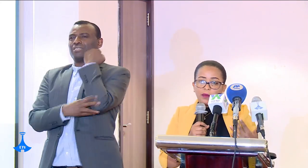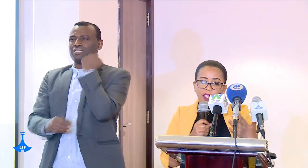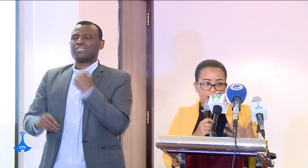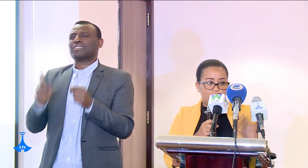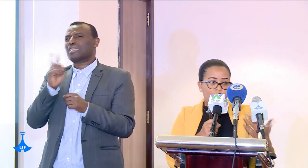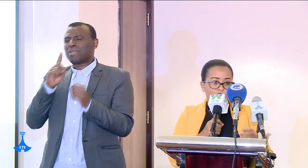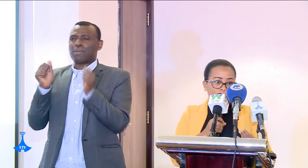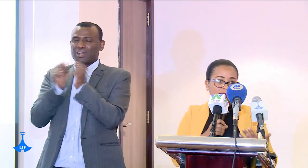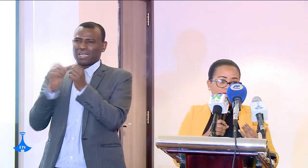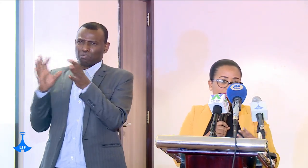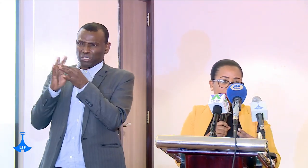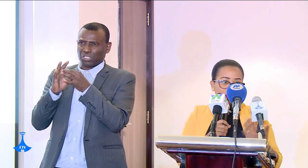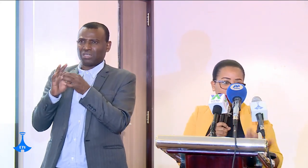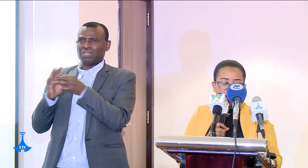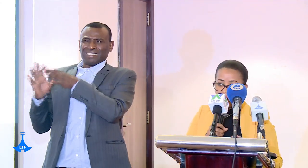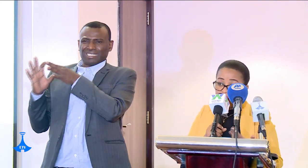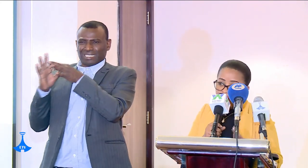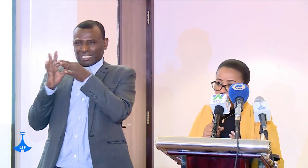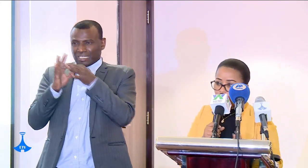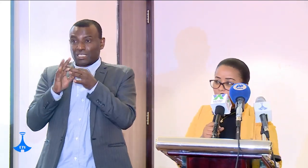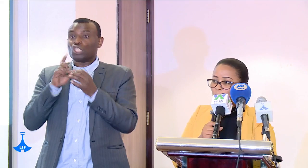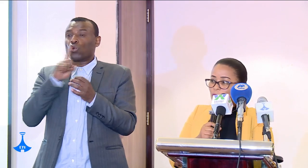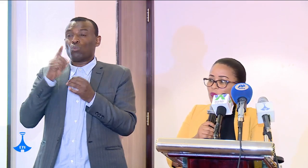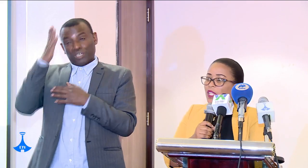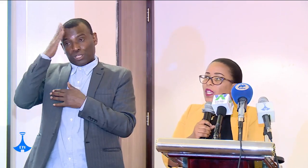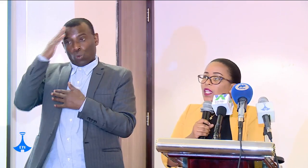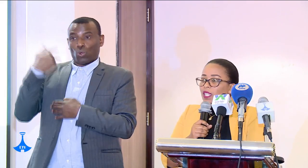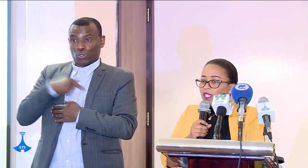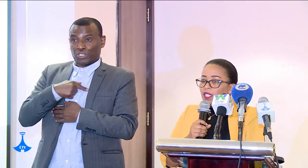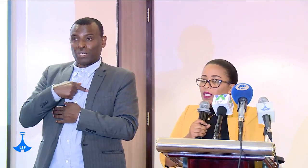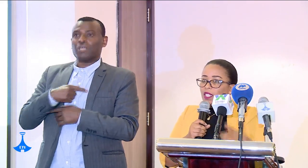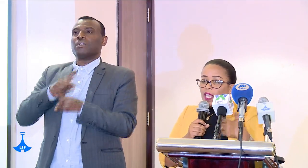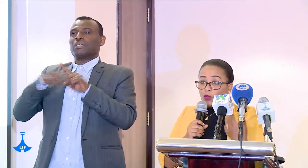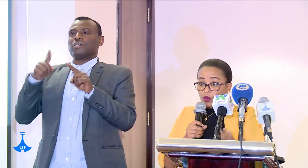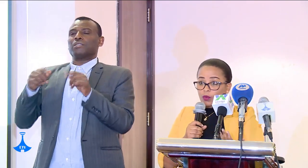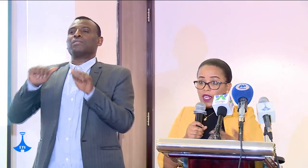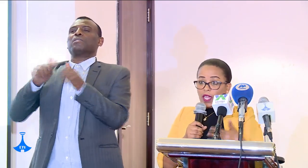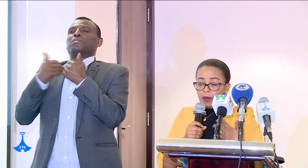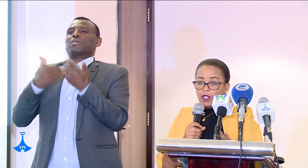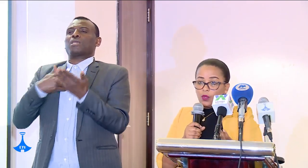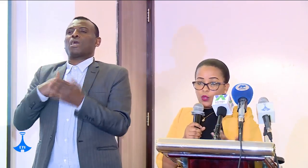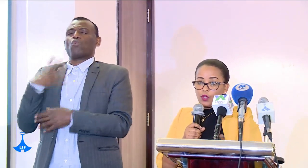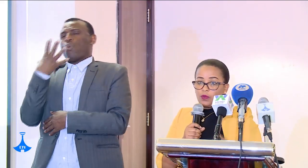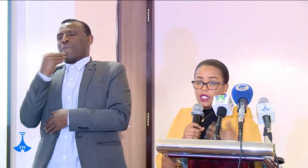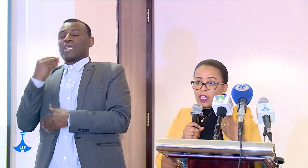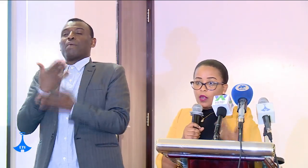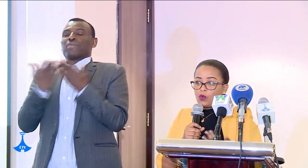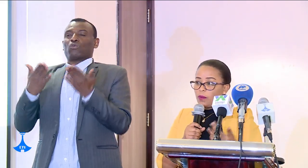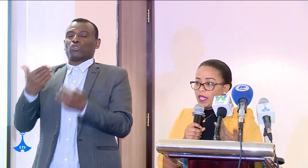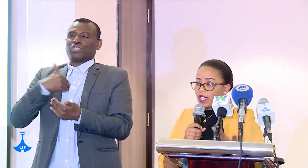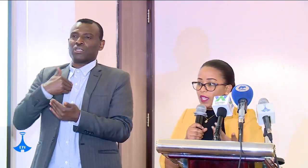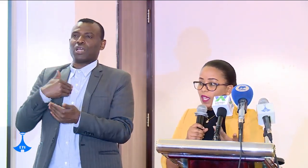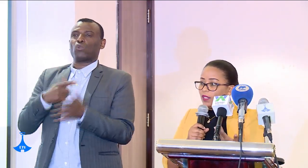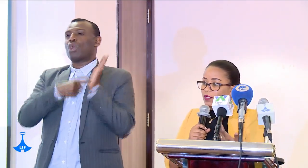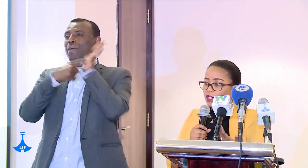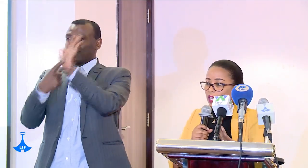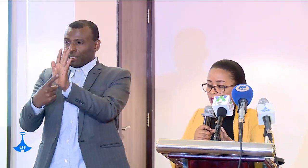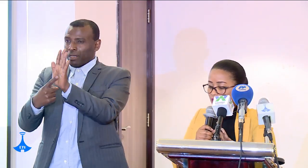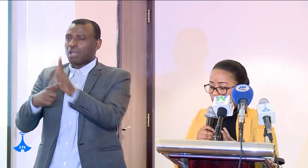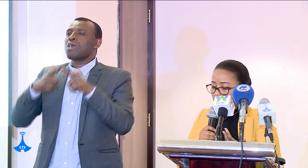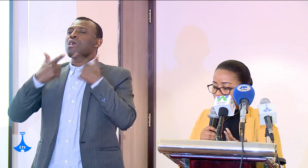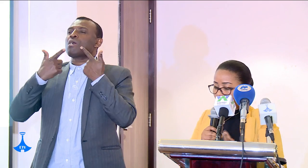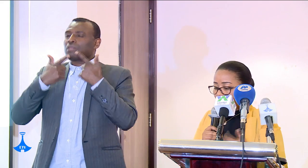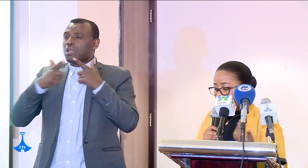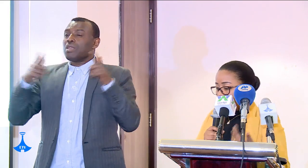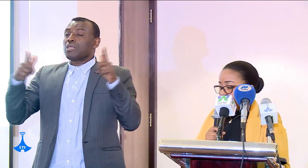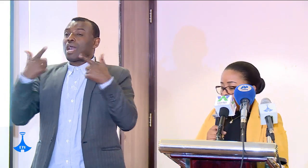كم نعم نجاب شارما سوشيت درج أنا من التوقف جن اللي تعلو ملك كم نجاب وشم إن دالو لما سايا تلك